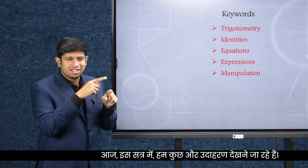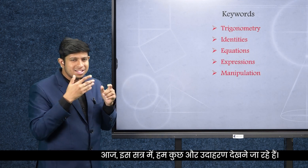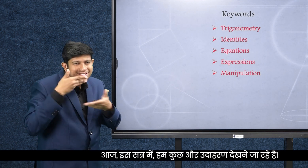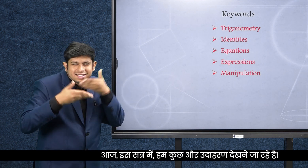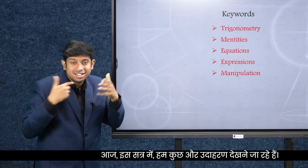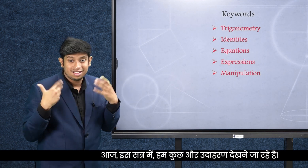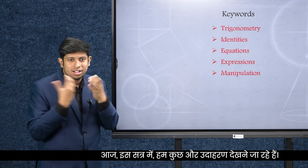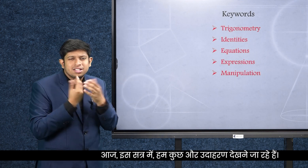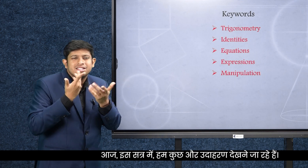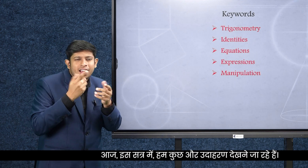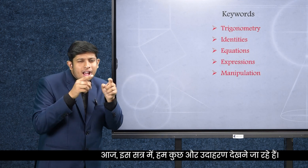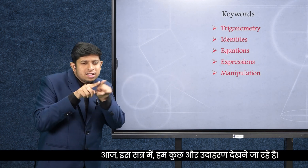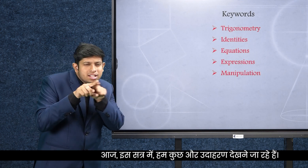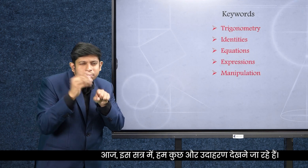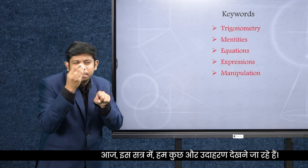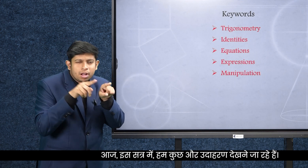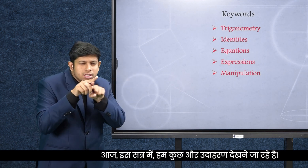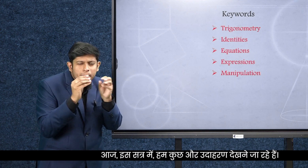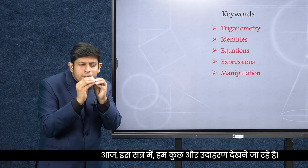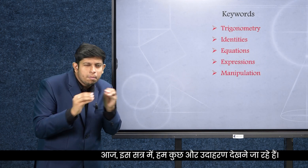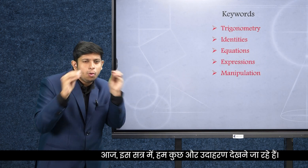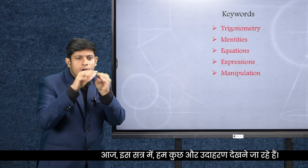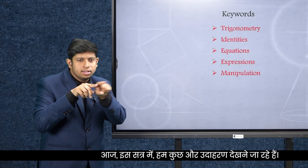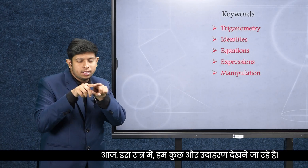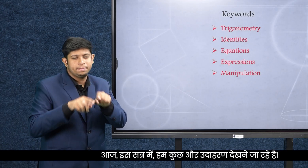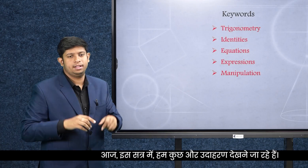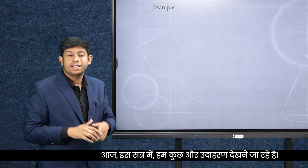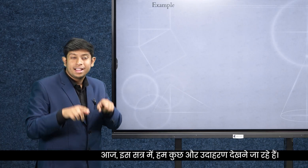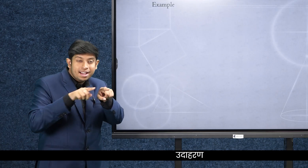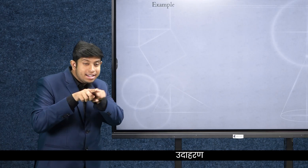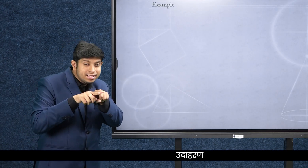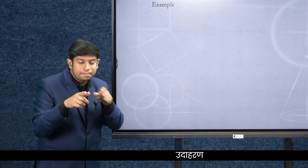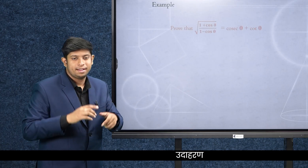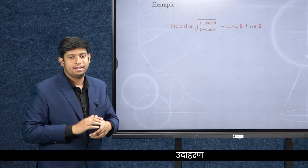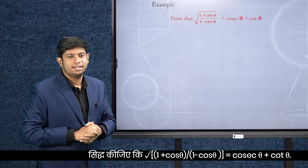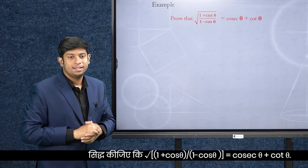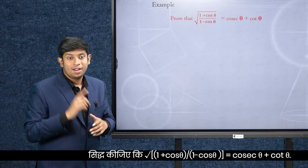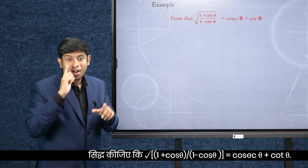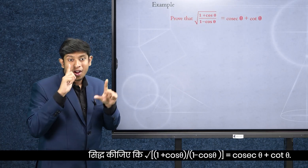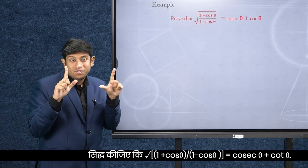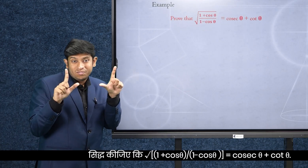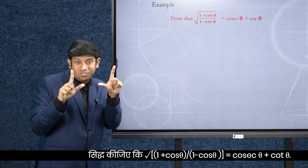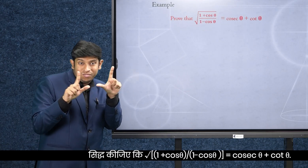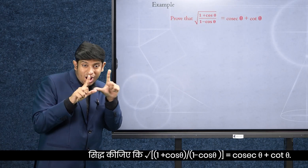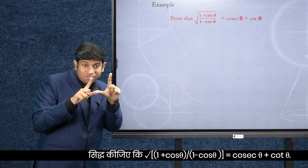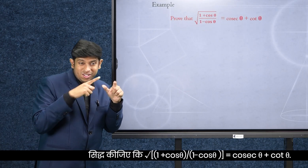आज इस सत्र में हम कुछ और उदाहरण देखने के जा रहा हैं। उदाहरण: सिद्ध कीजिए कि एक कोस